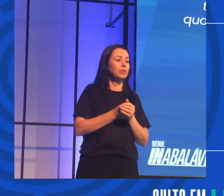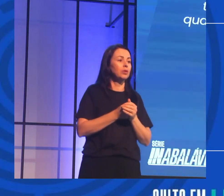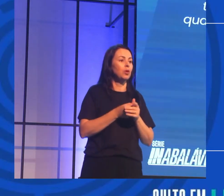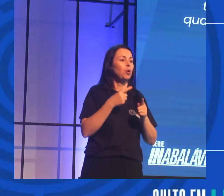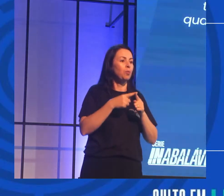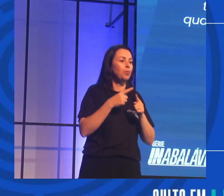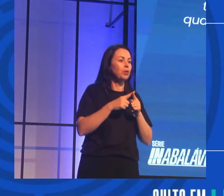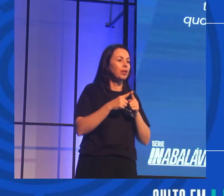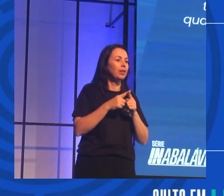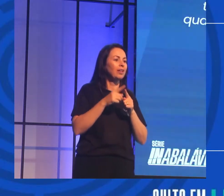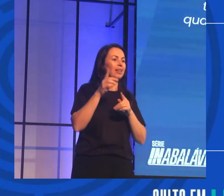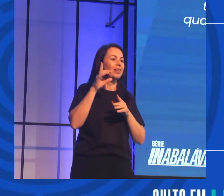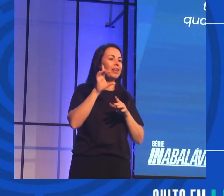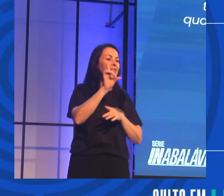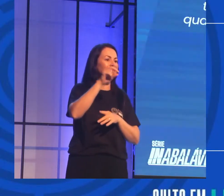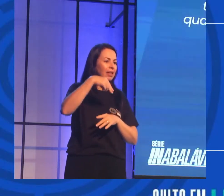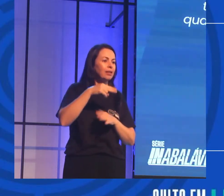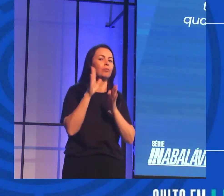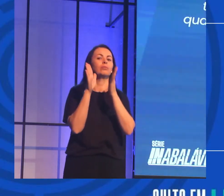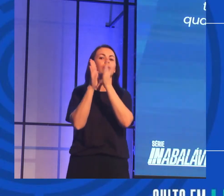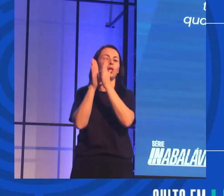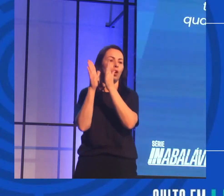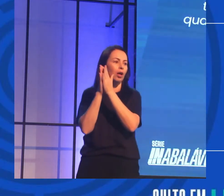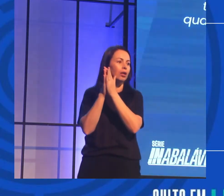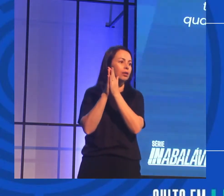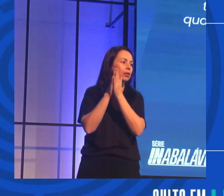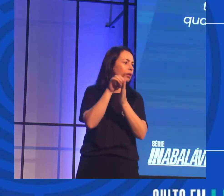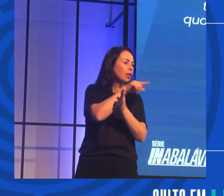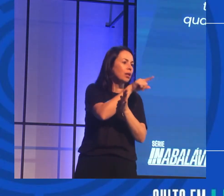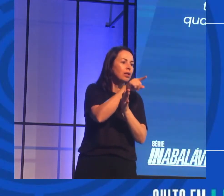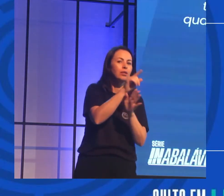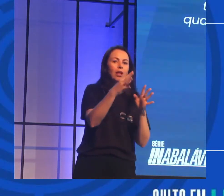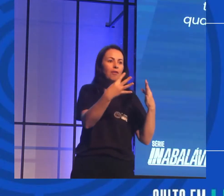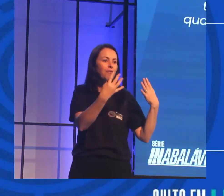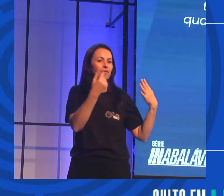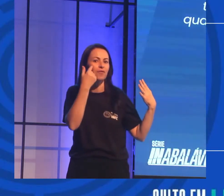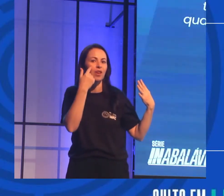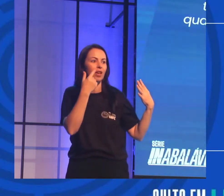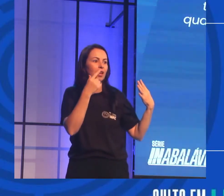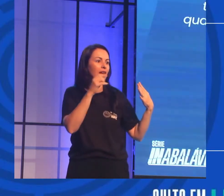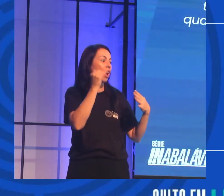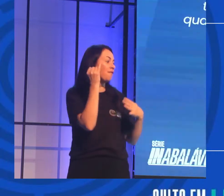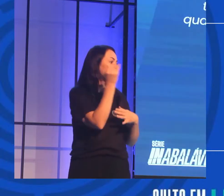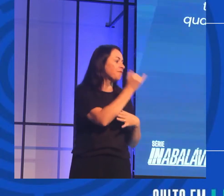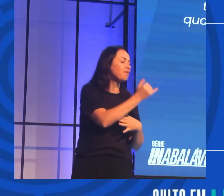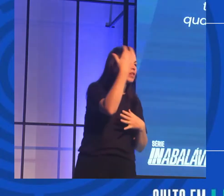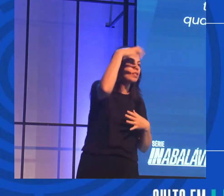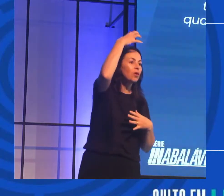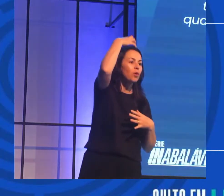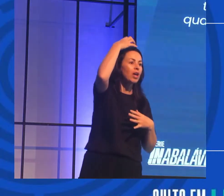Daniel ora, os inimigos deduram ele, e ele é lançado na cova dos leões.